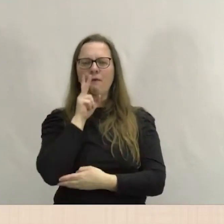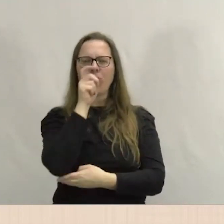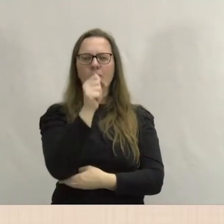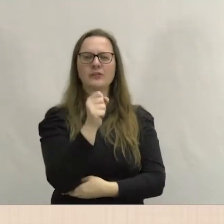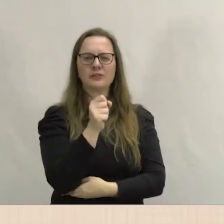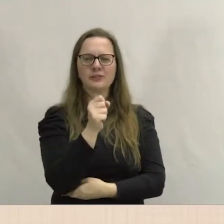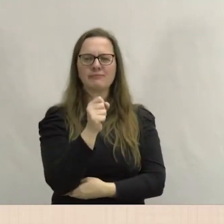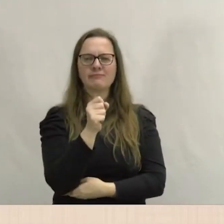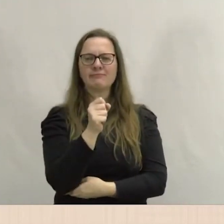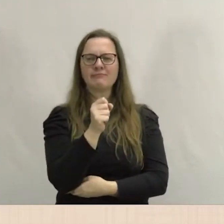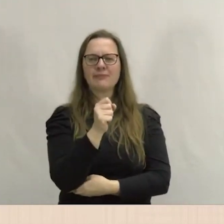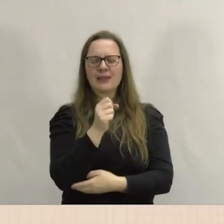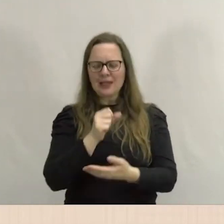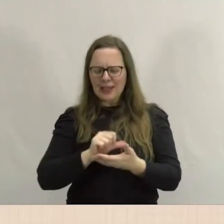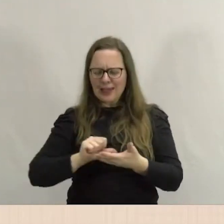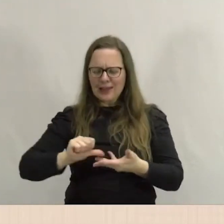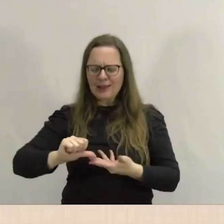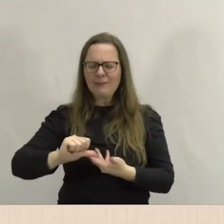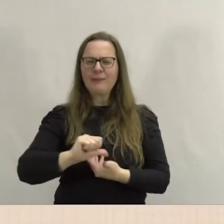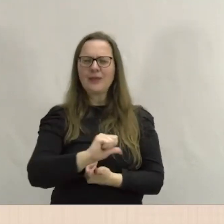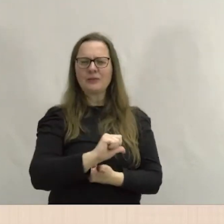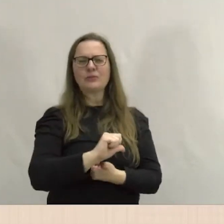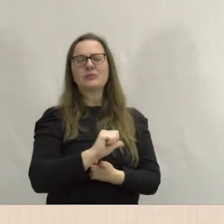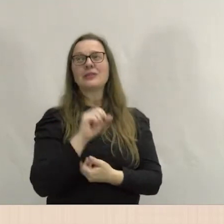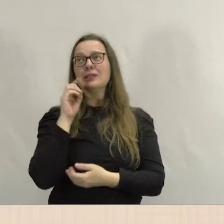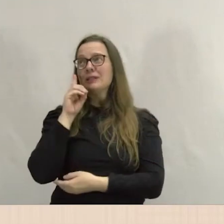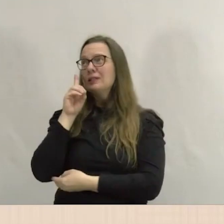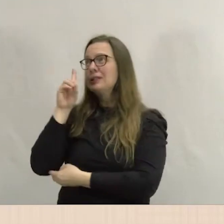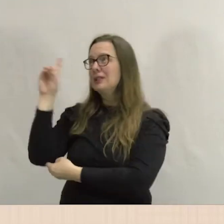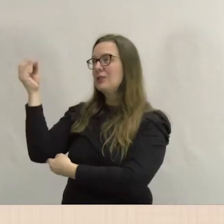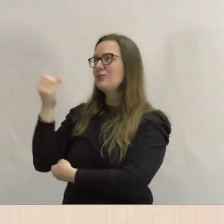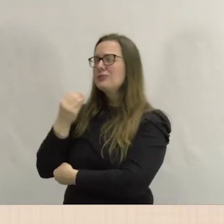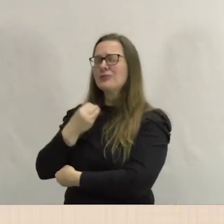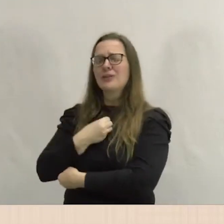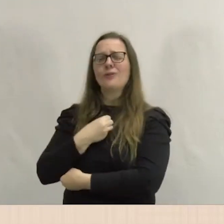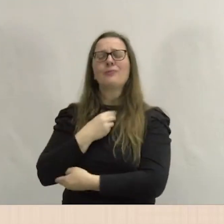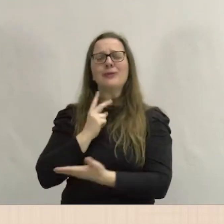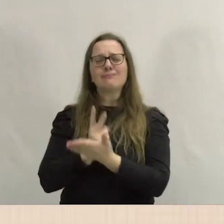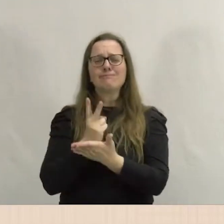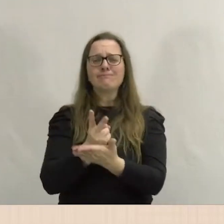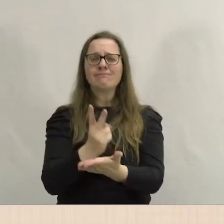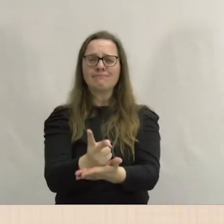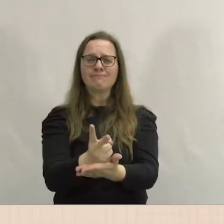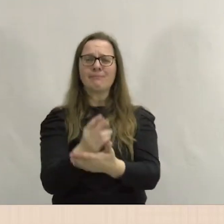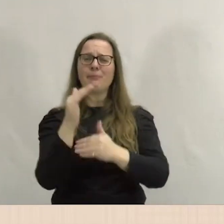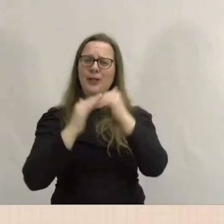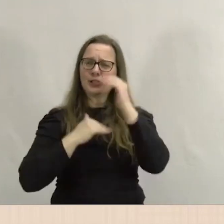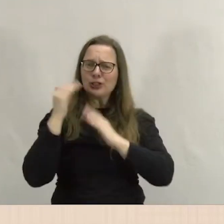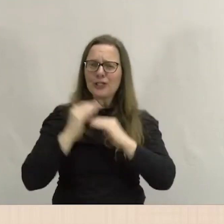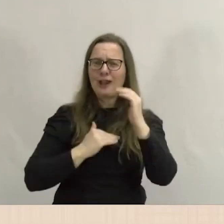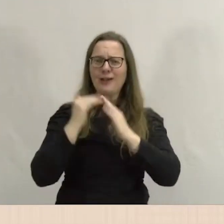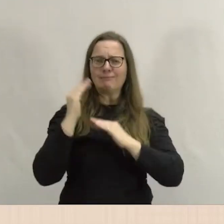Nós temos as ferramentas que o Senhor deu para o irmão Dong. E foram todos turbinados.